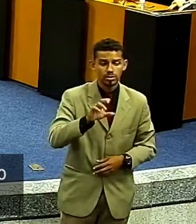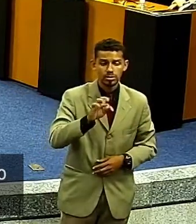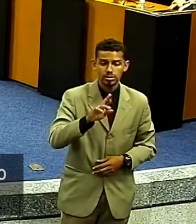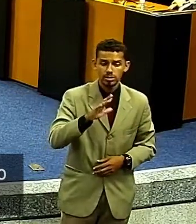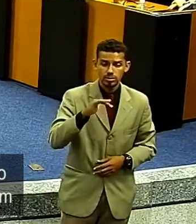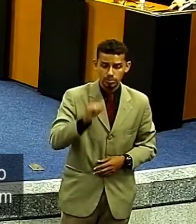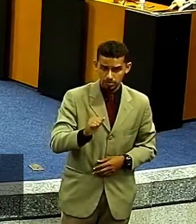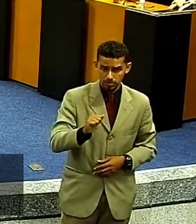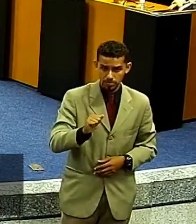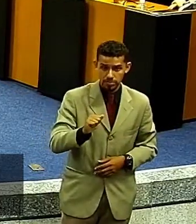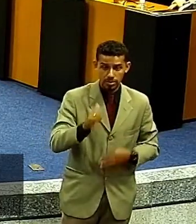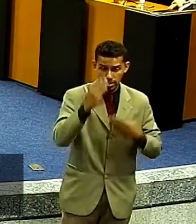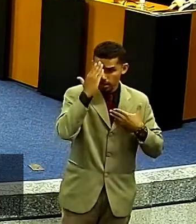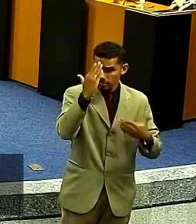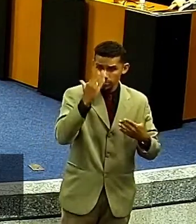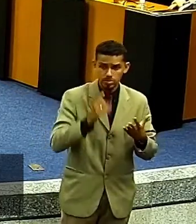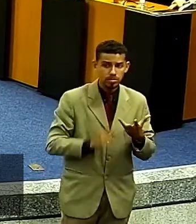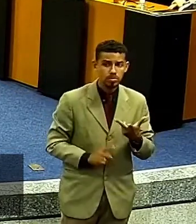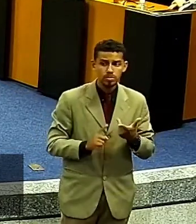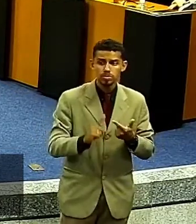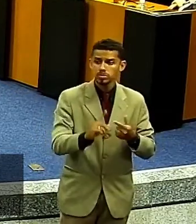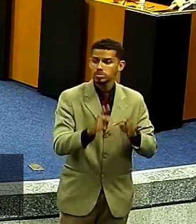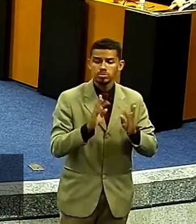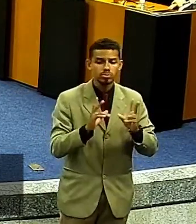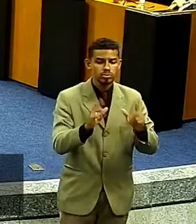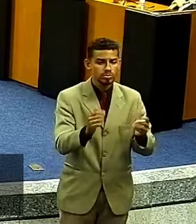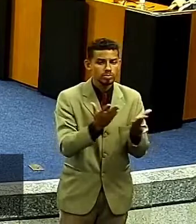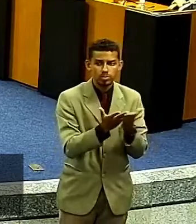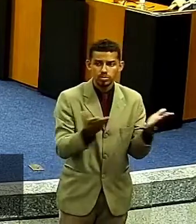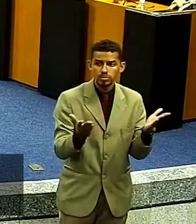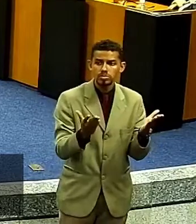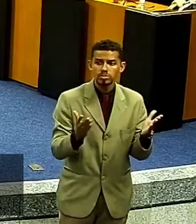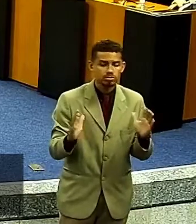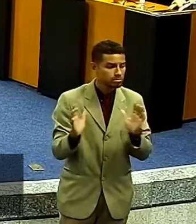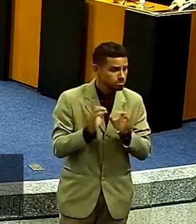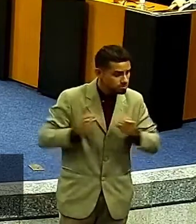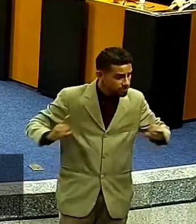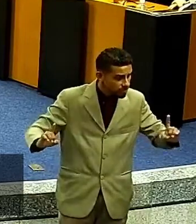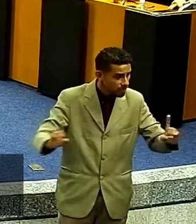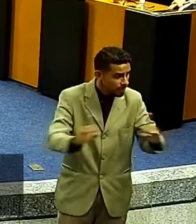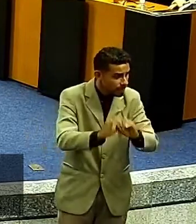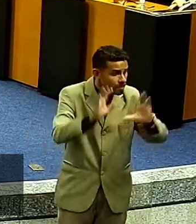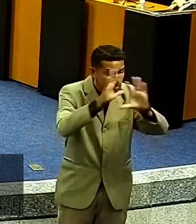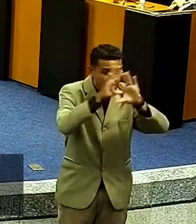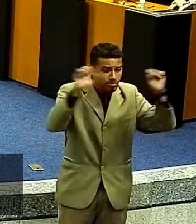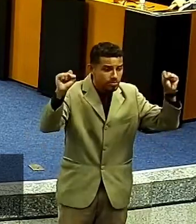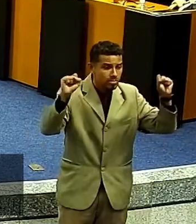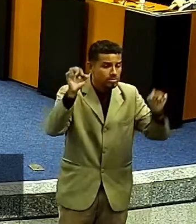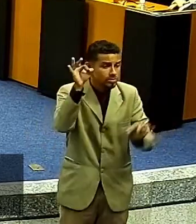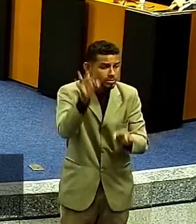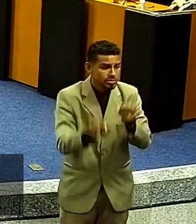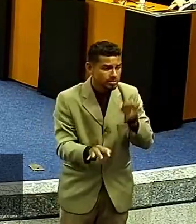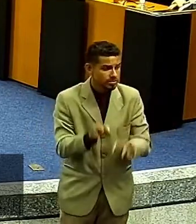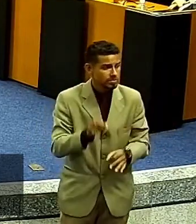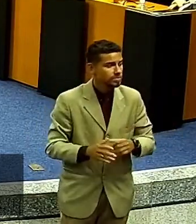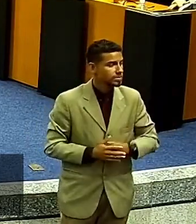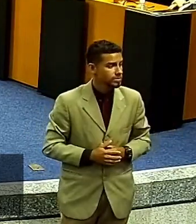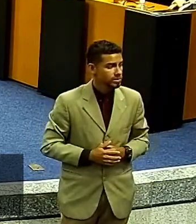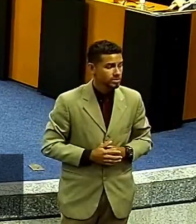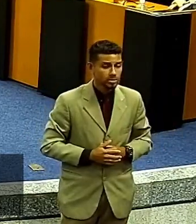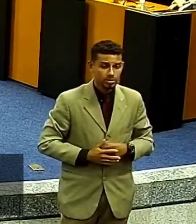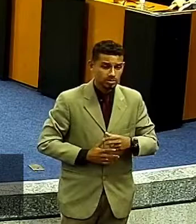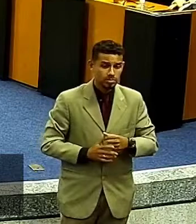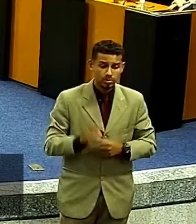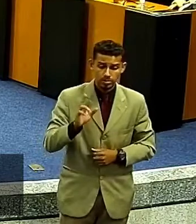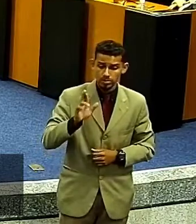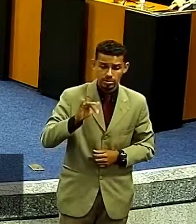agradecendo mais a todos os colaboradores e colaboradoras do nosso Gabinete no tribunal de justiça e o faço na pessoa do